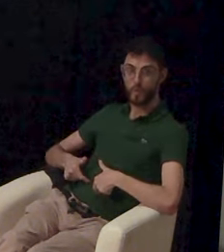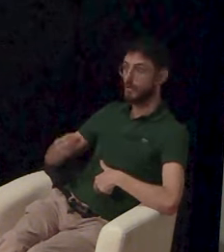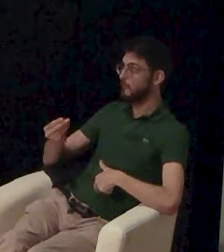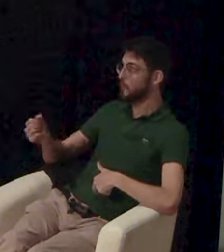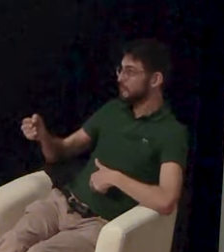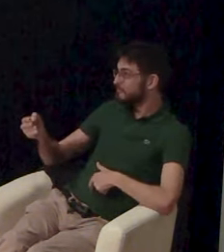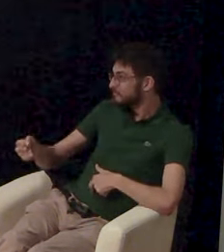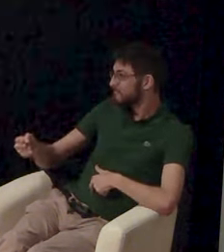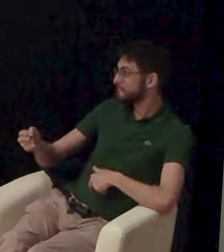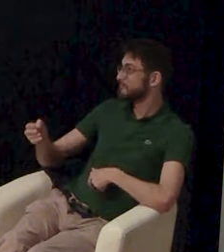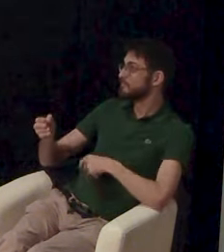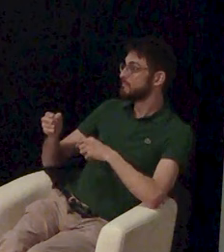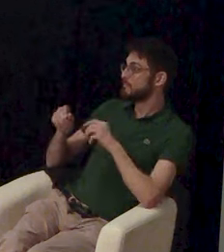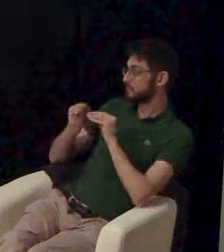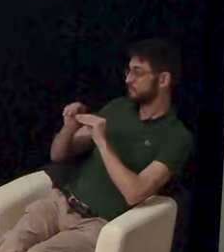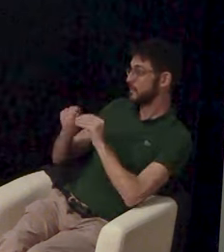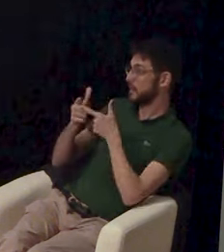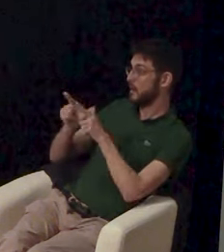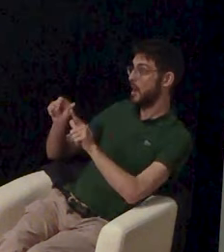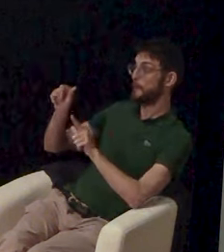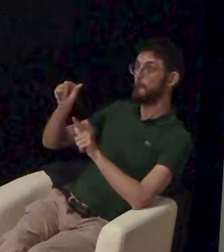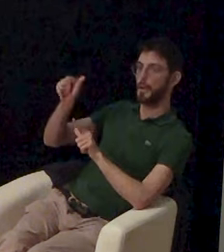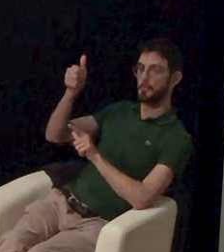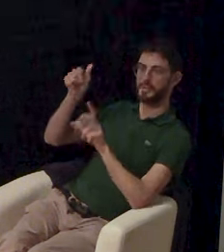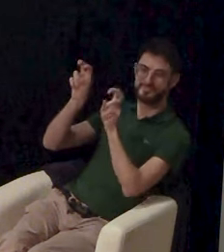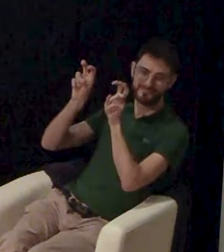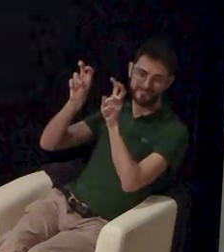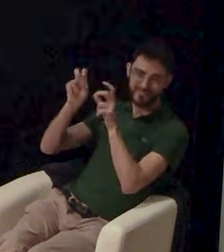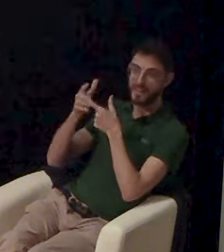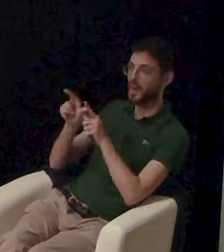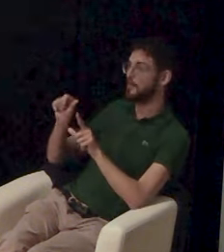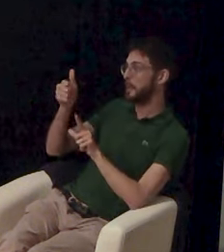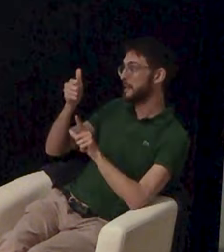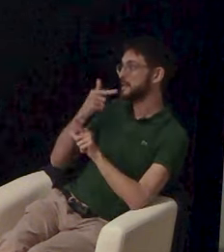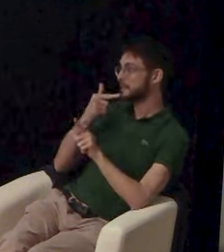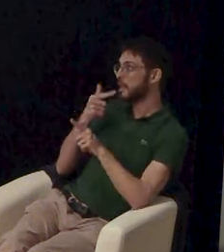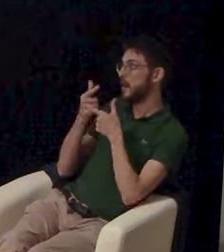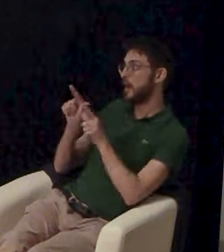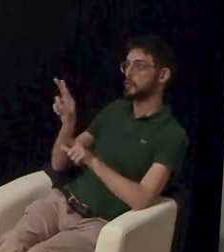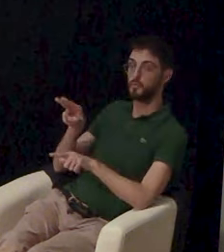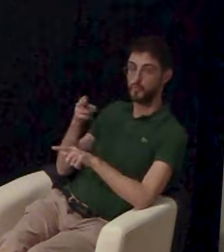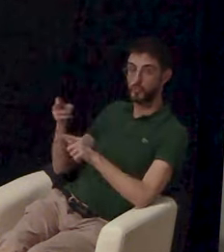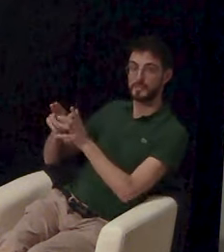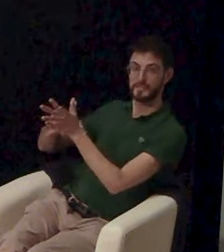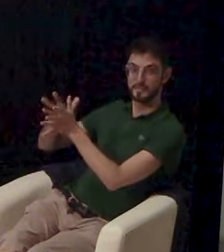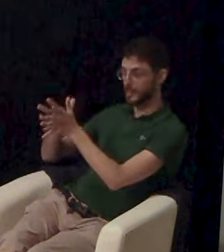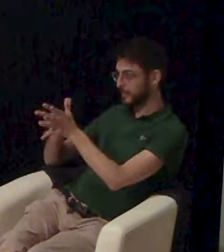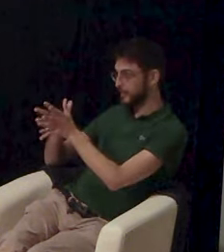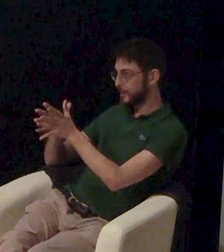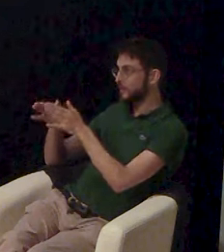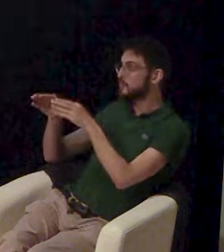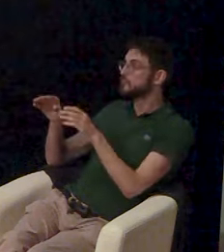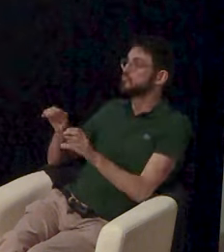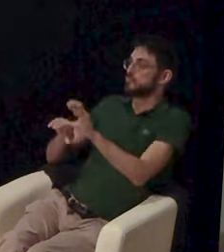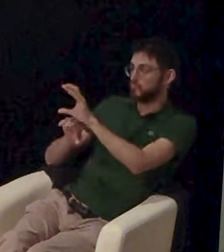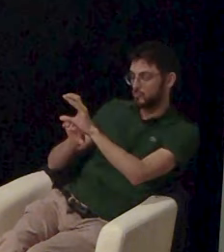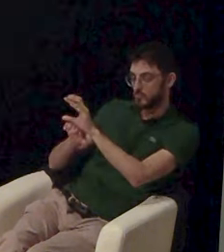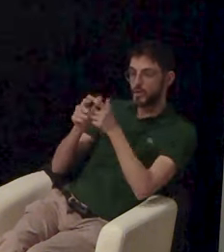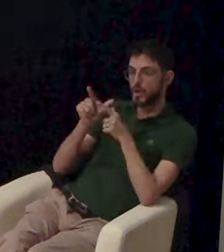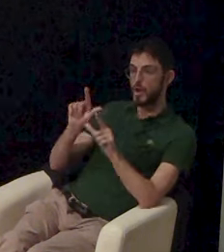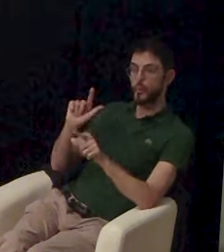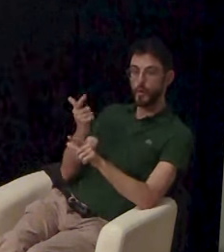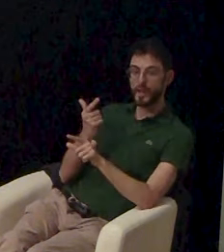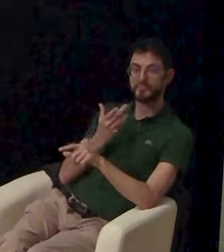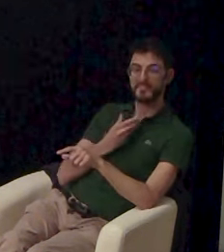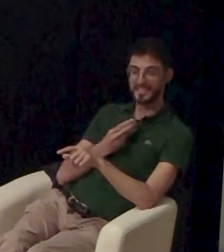encourager l'éducation bilingue, de permettre aux enfants sourds d'aller à l'école et d'utiliser leur langue première, leur langue naturelle qui